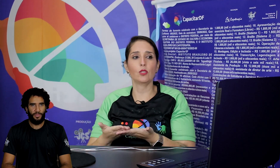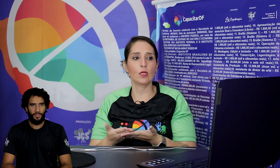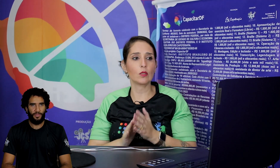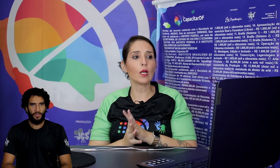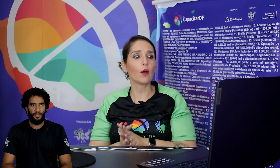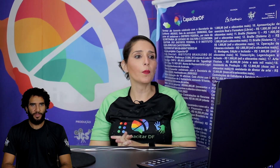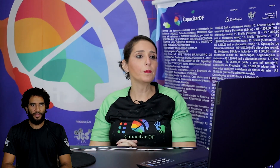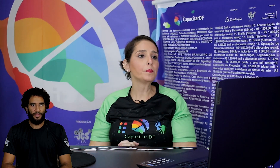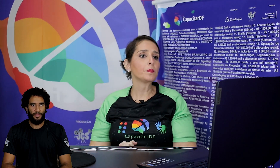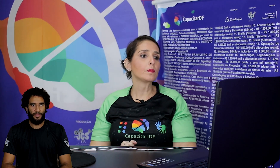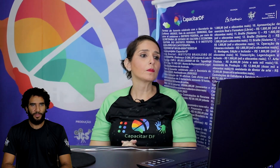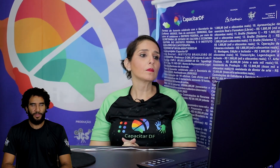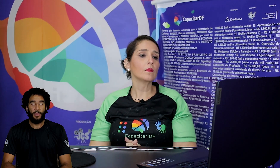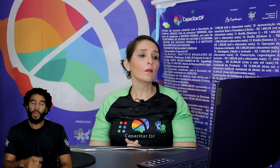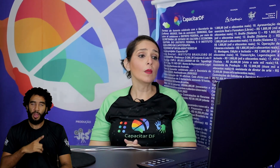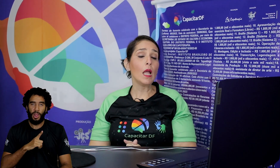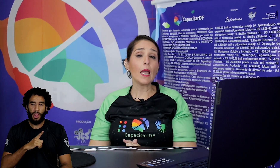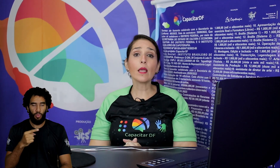interpretar é direcional.